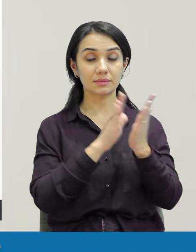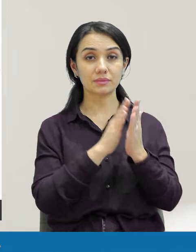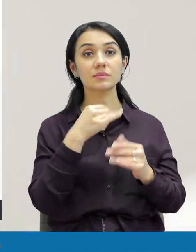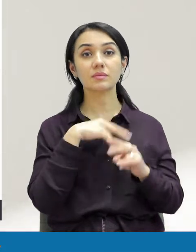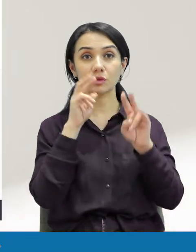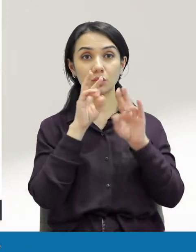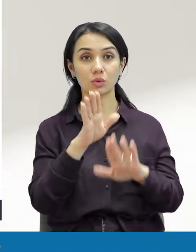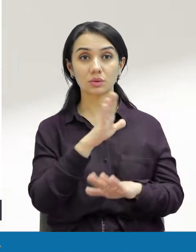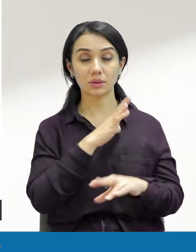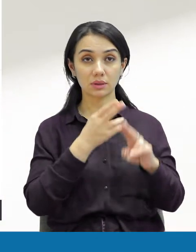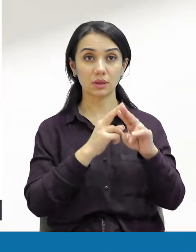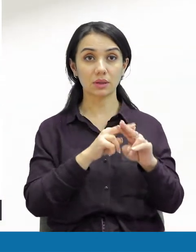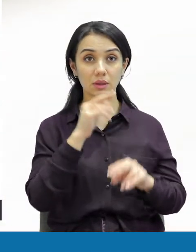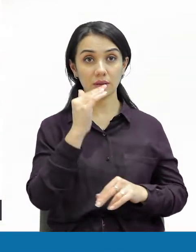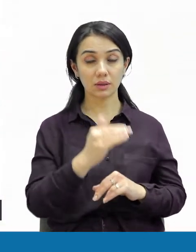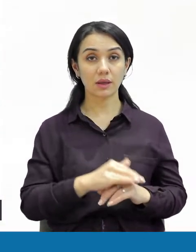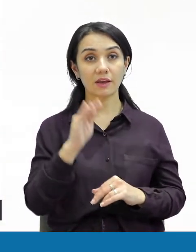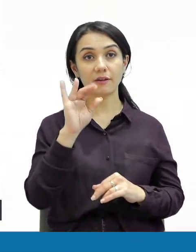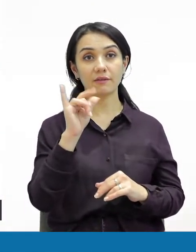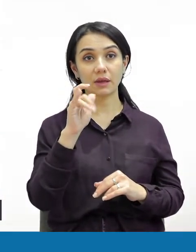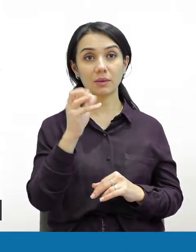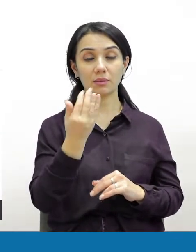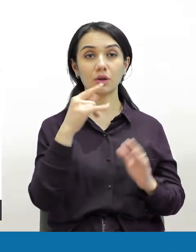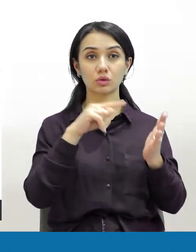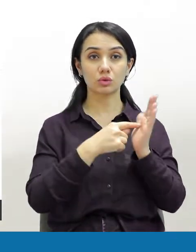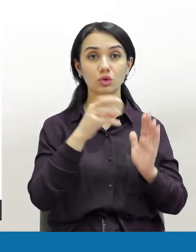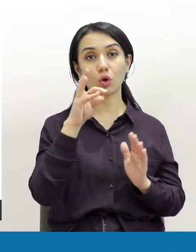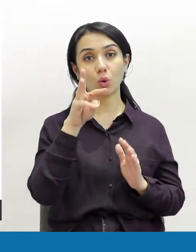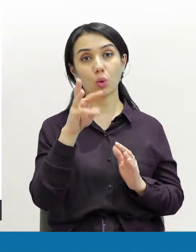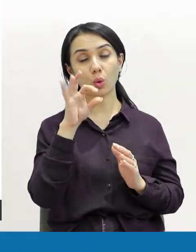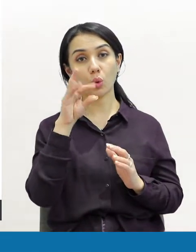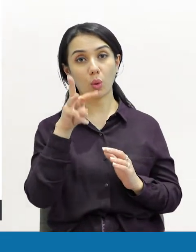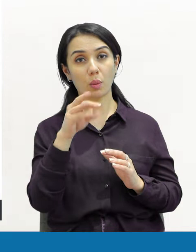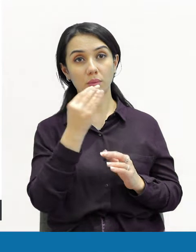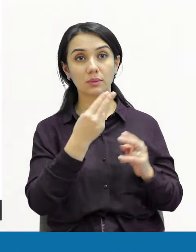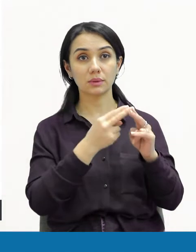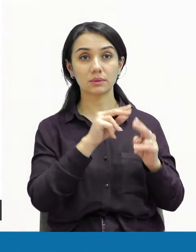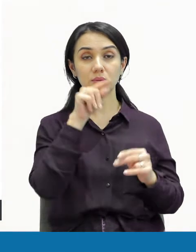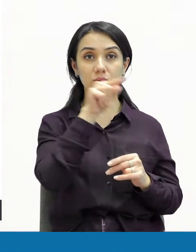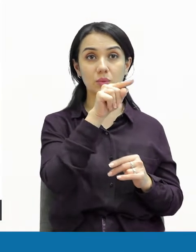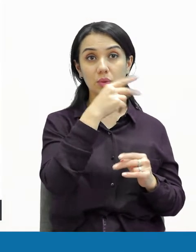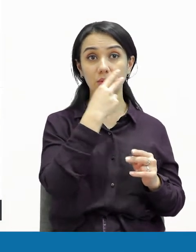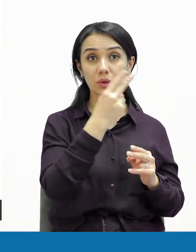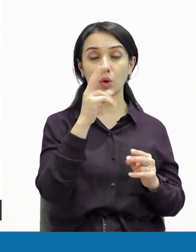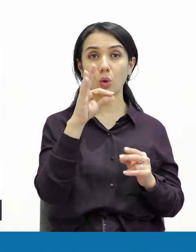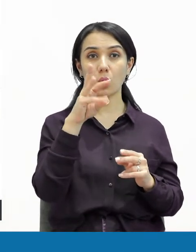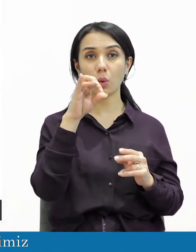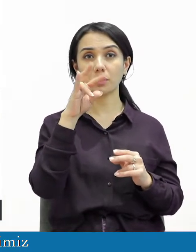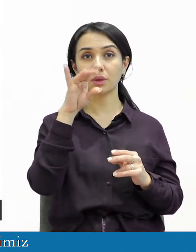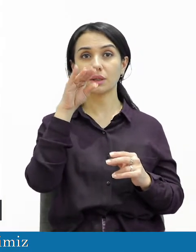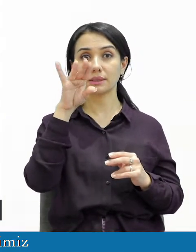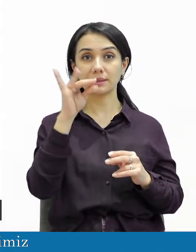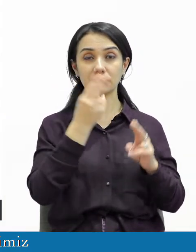hammasi ko'rsatilgan. Demek Figma.com ga kirib community degan joyga bosamiz va bu yerdan